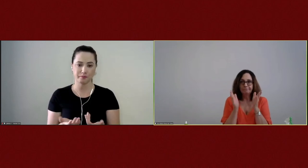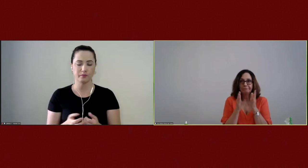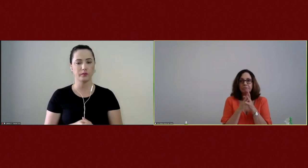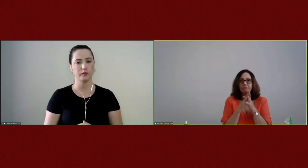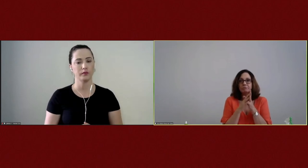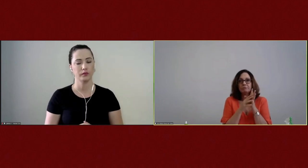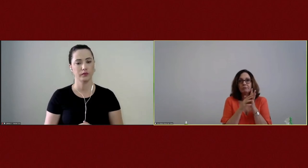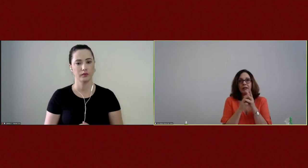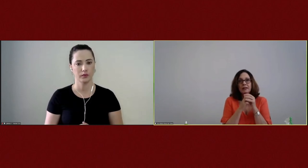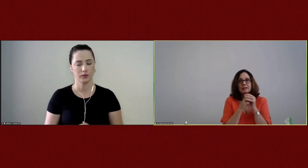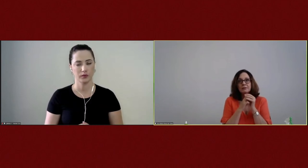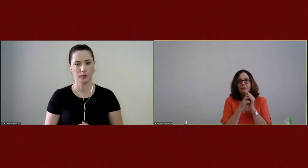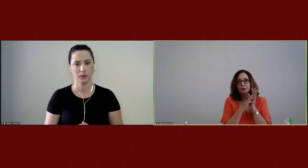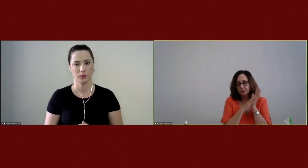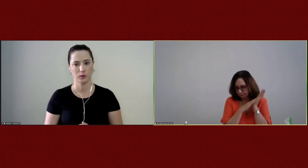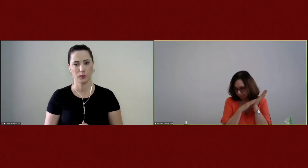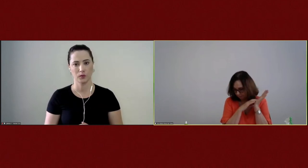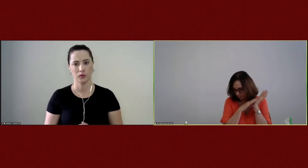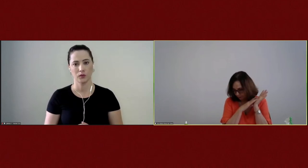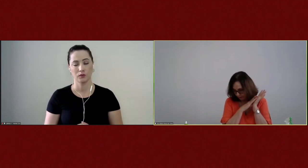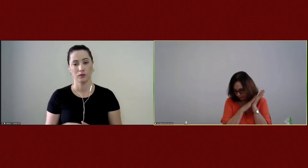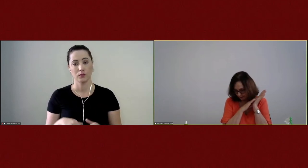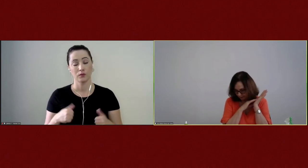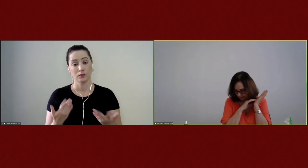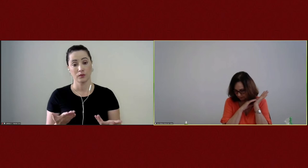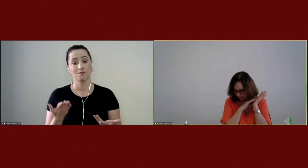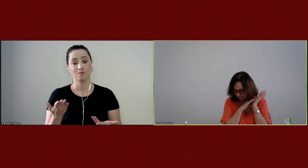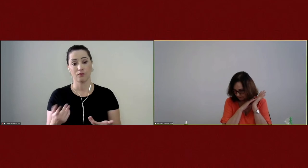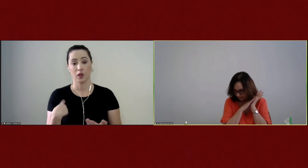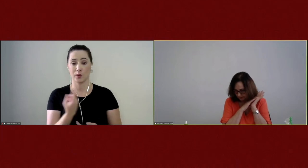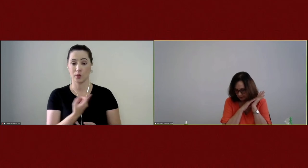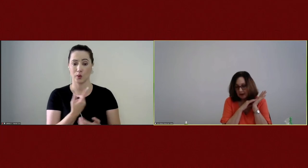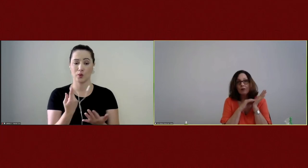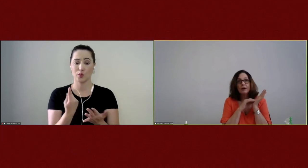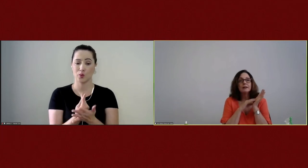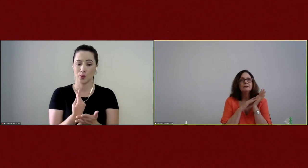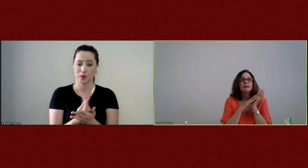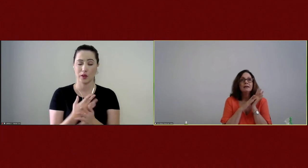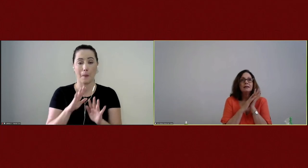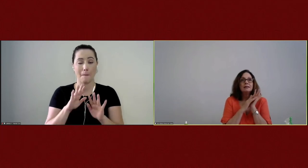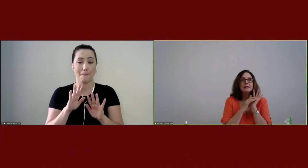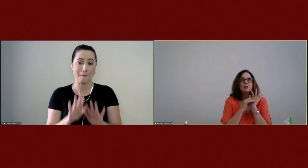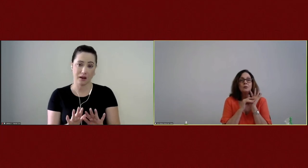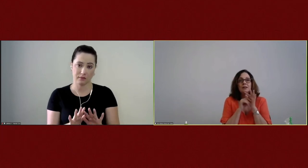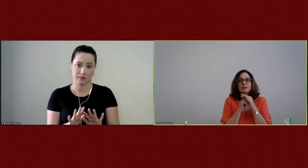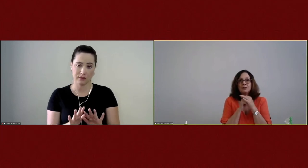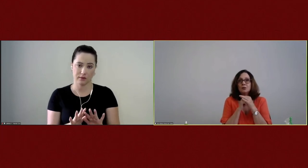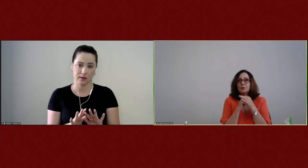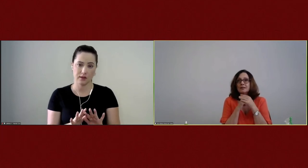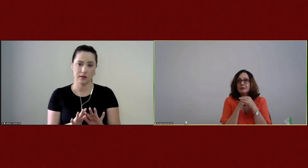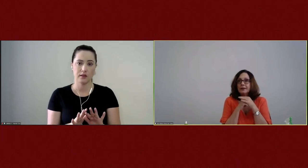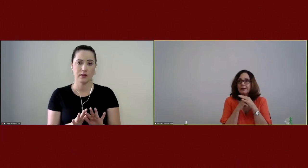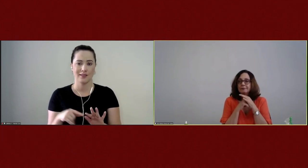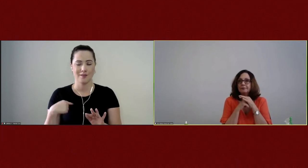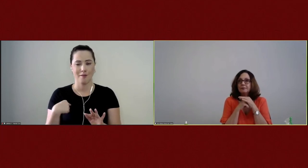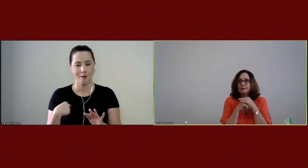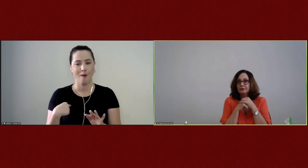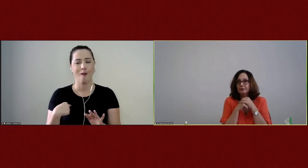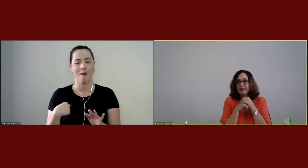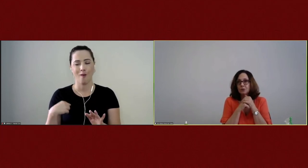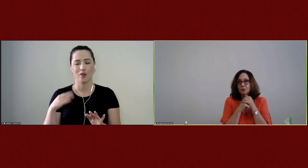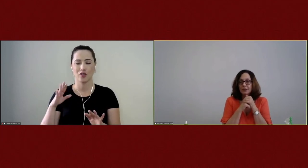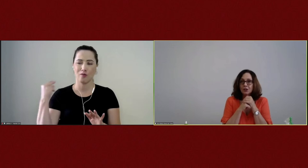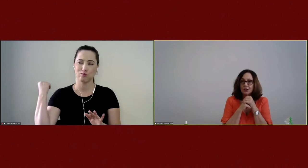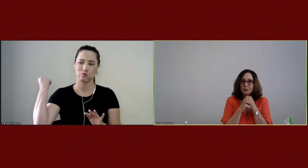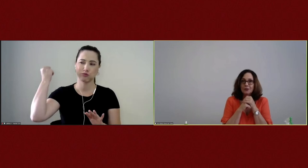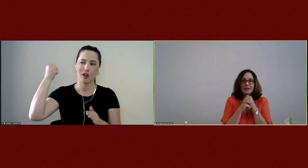Enfim, esse foi um erro, né, que nós... Agora, ter sido militante do PCB